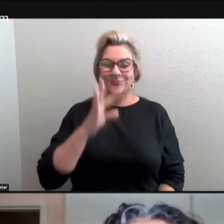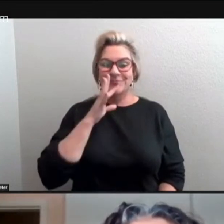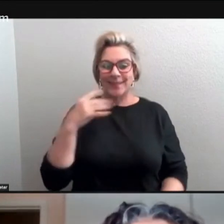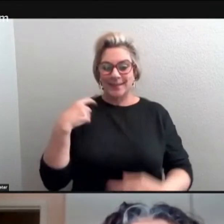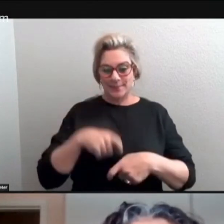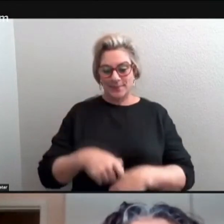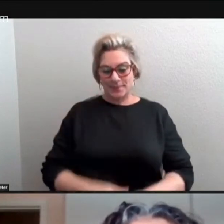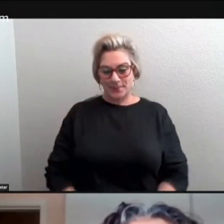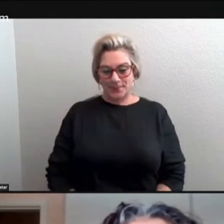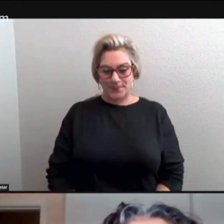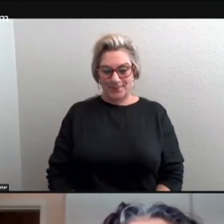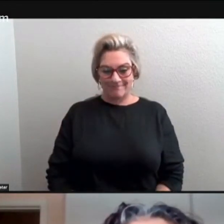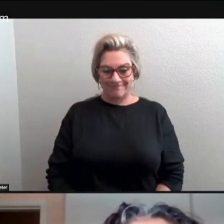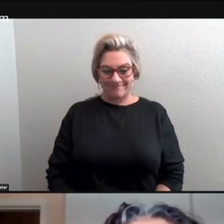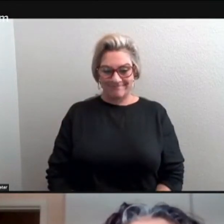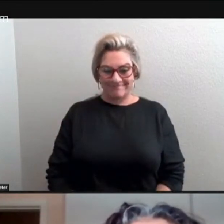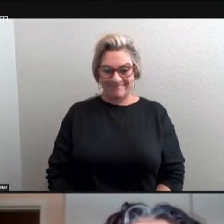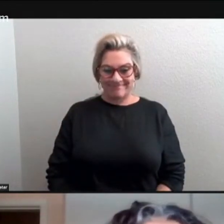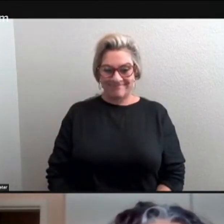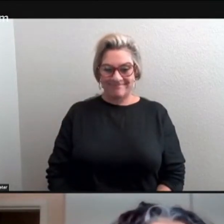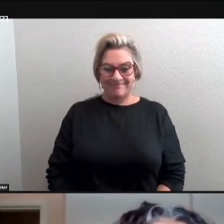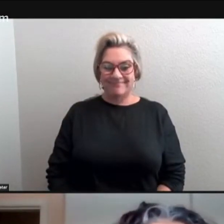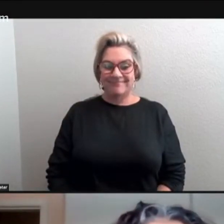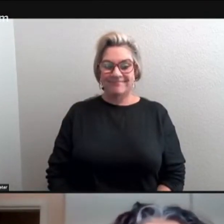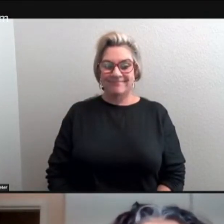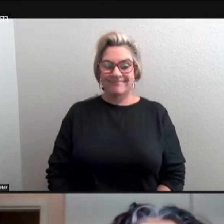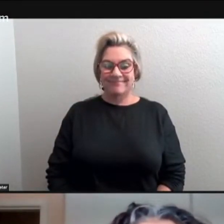para recibir los fondos filantrópicos.